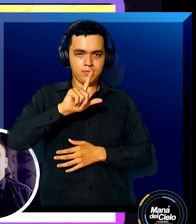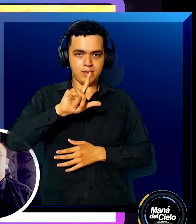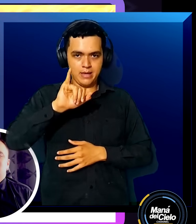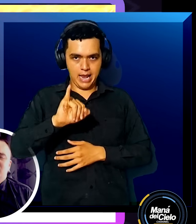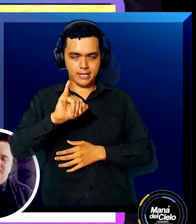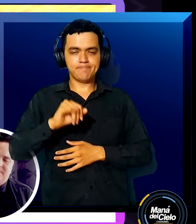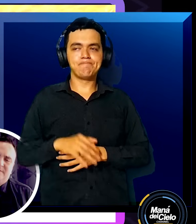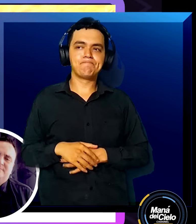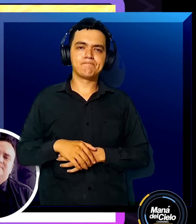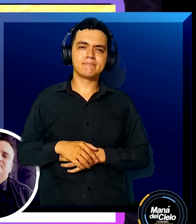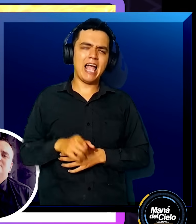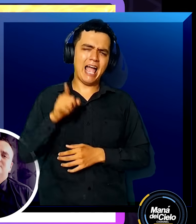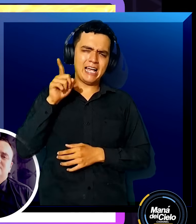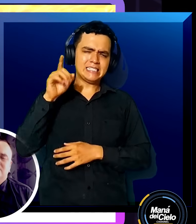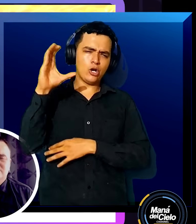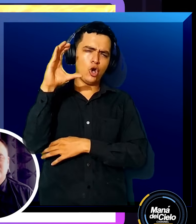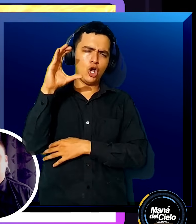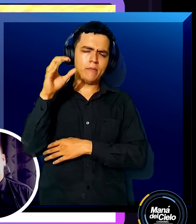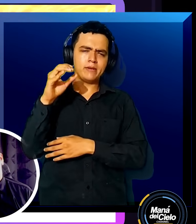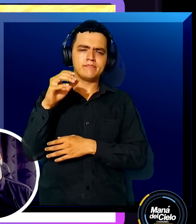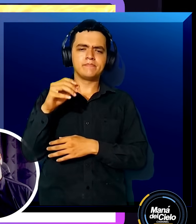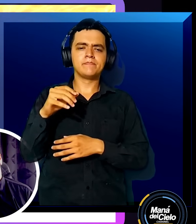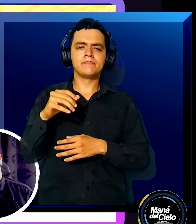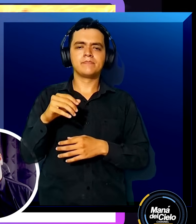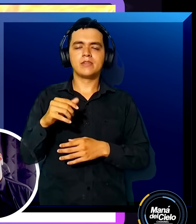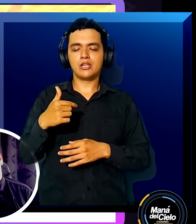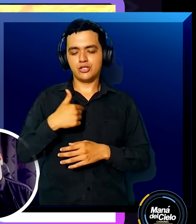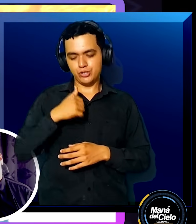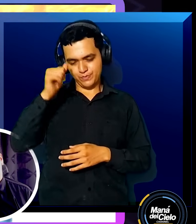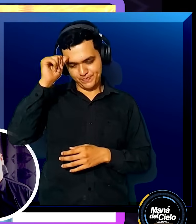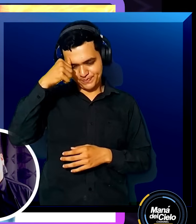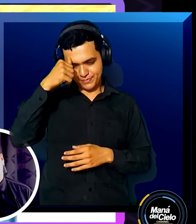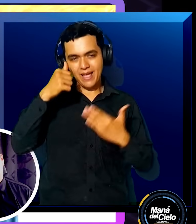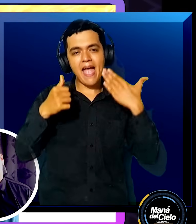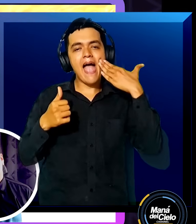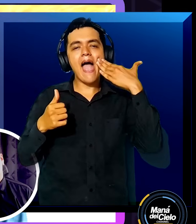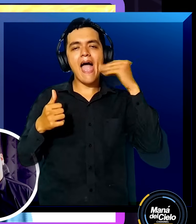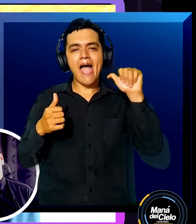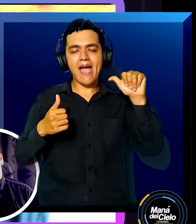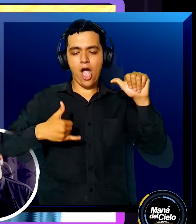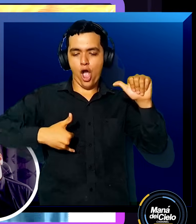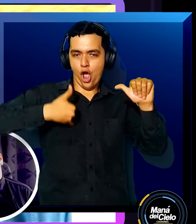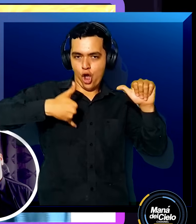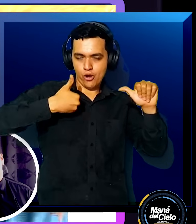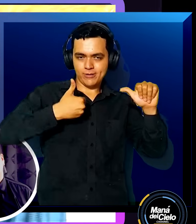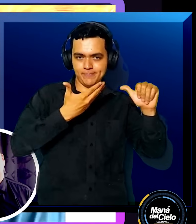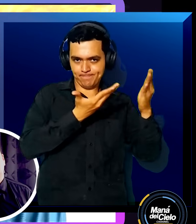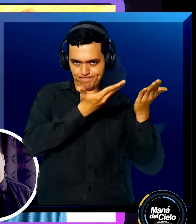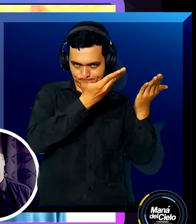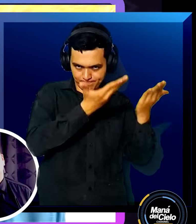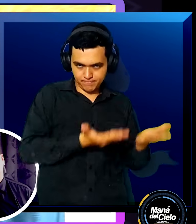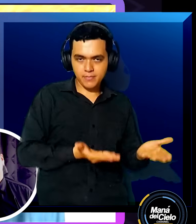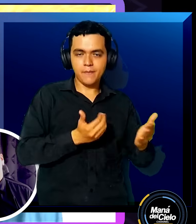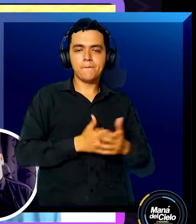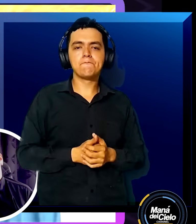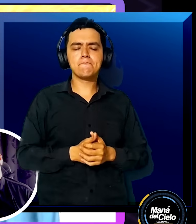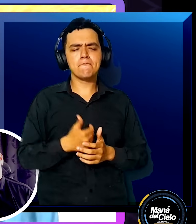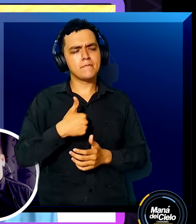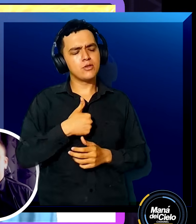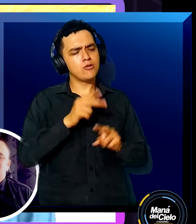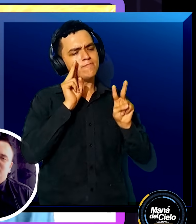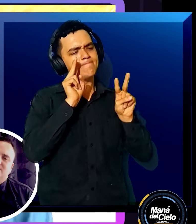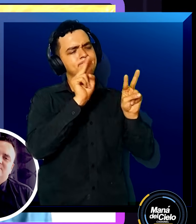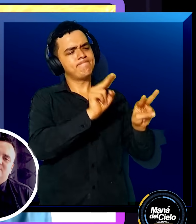de conocer a Dios. A Dios no se cuestiona, a Dios se le agacha la cabeza, porque para Él es toda la gloria, toda la honra, toda la alabanza y